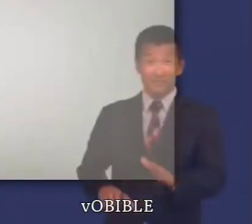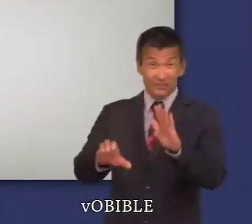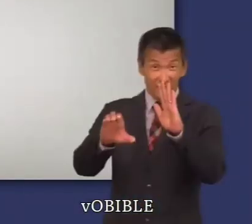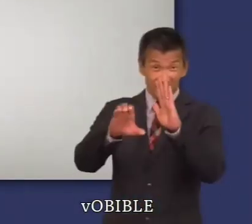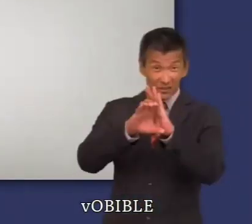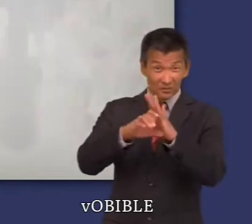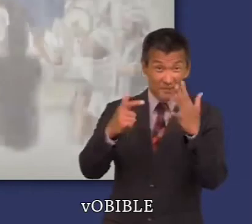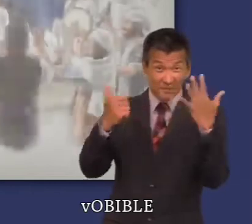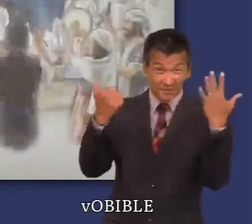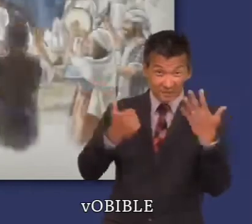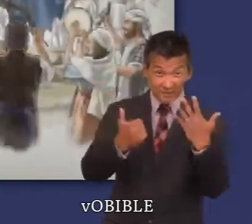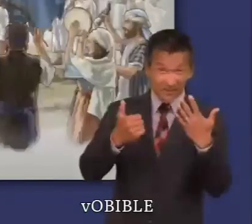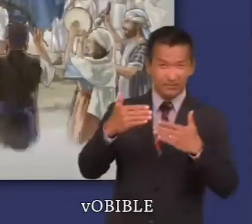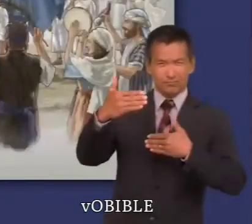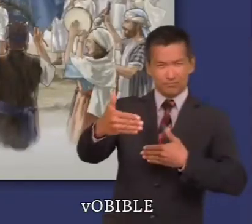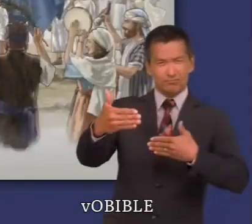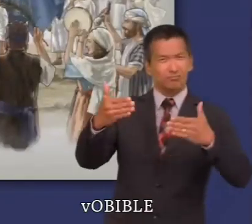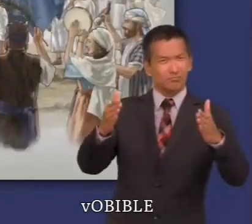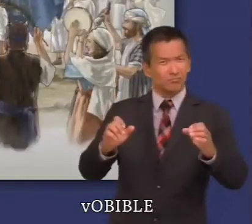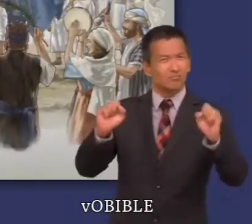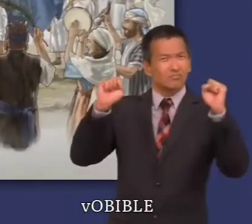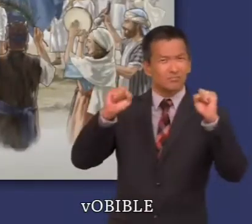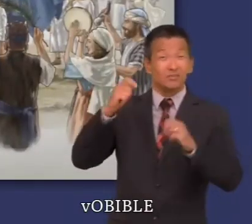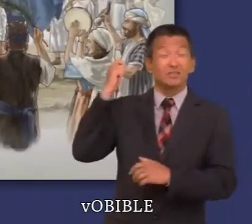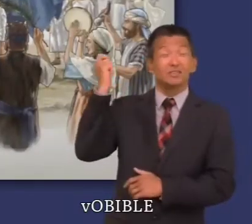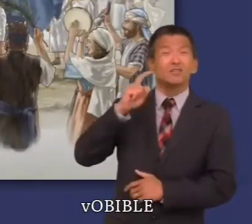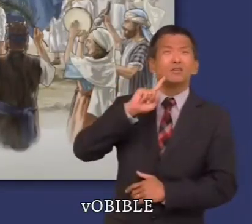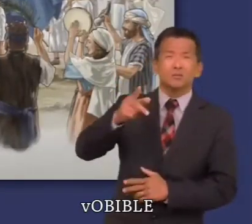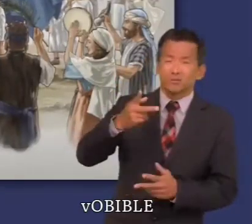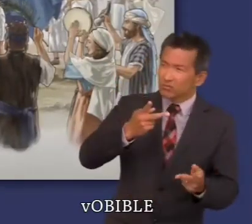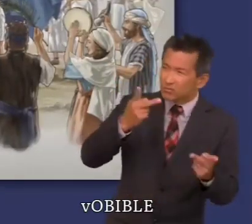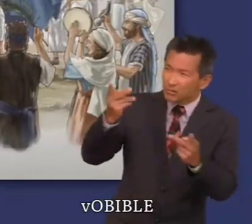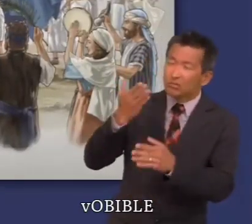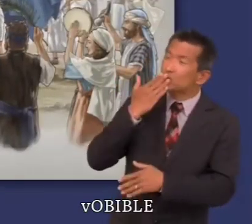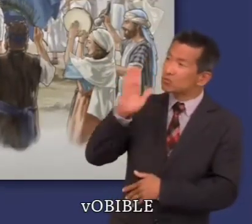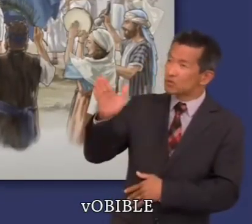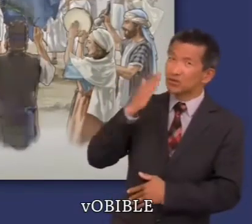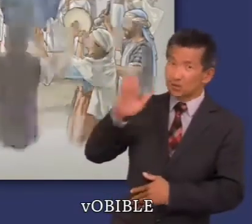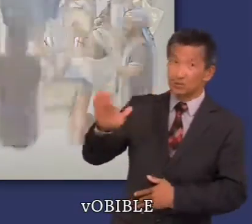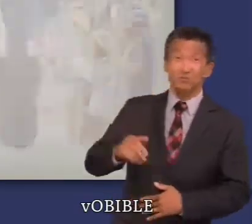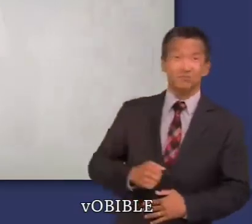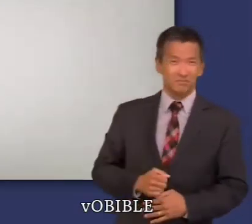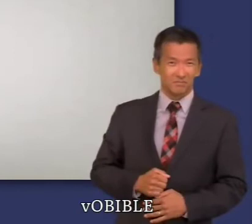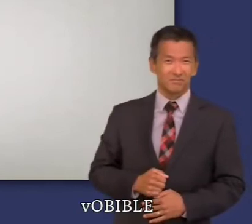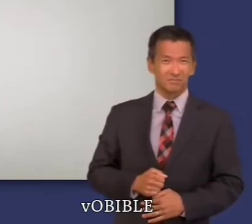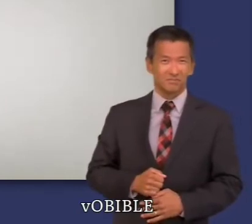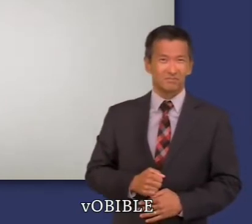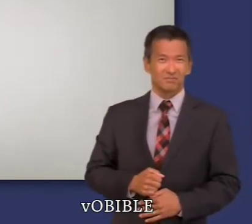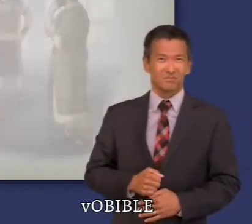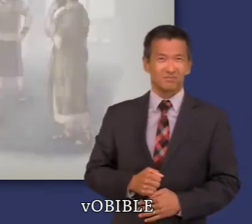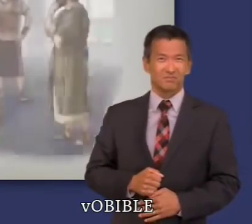temps, Abner, le chef de l'armée de Saül, fait roi sur les autres tribus Ish-Bosheth, fils de